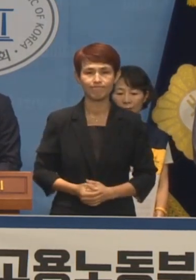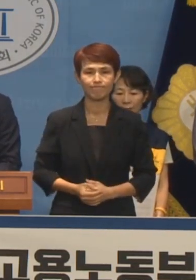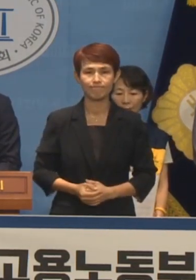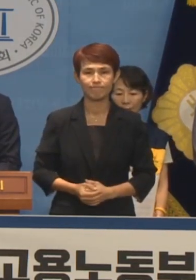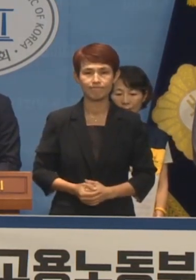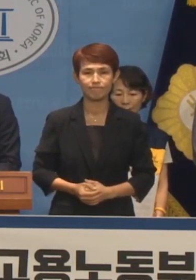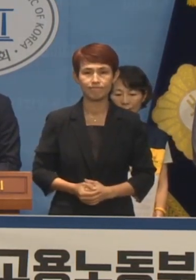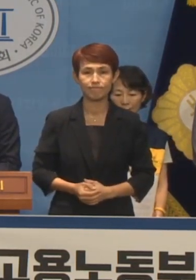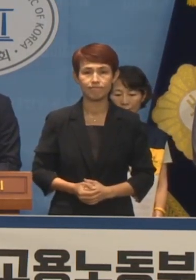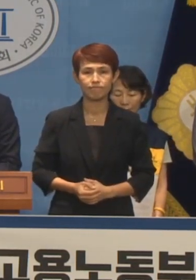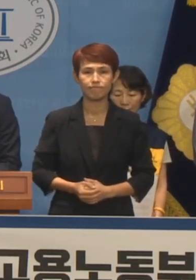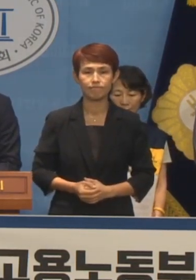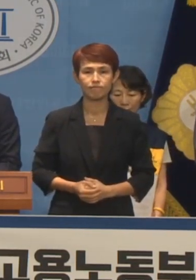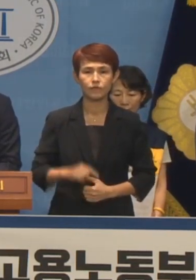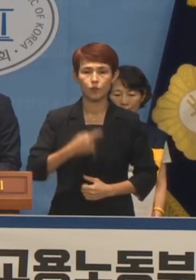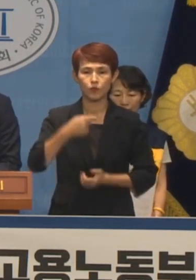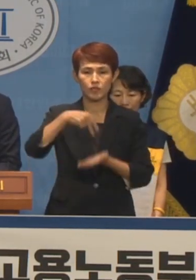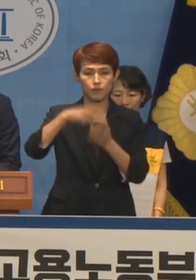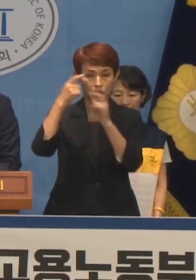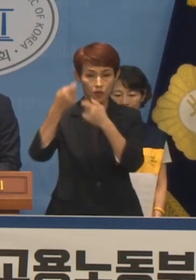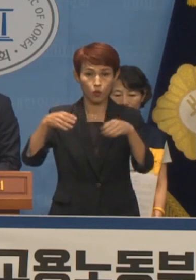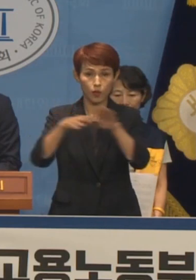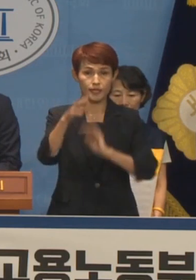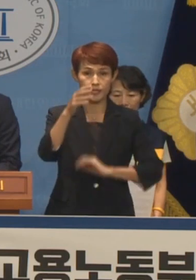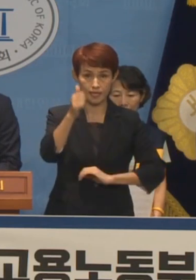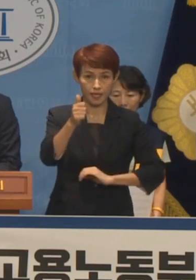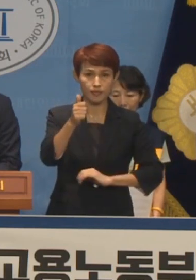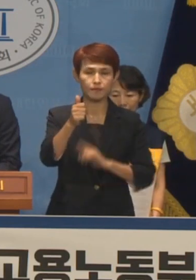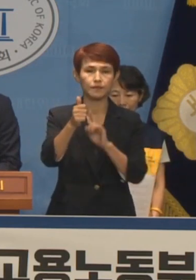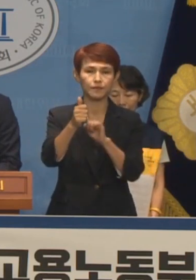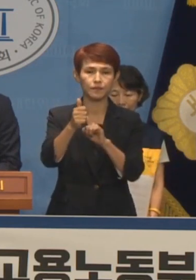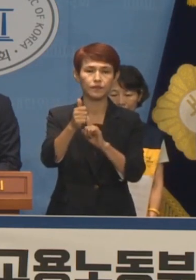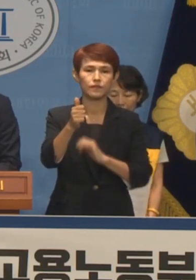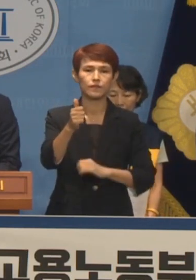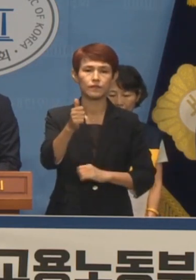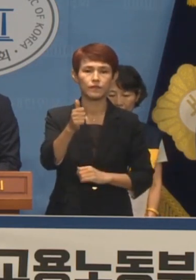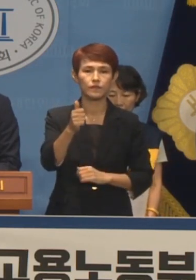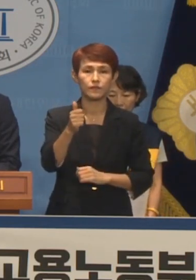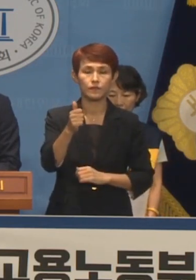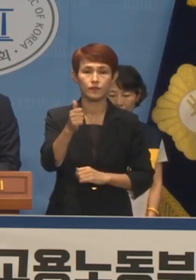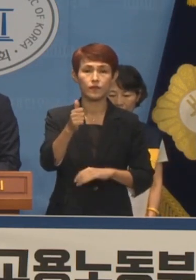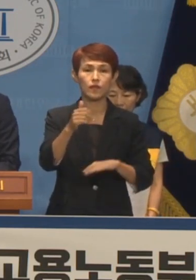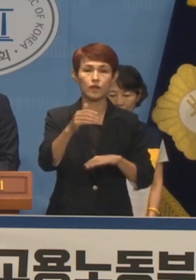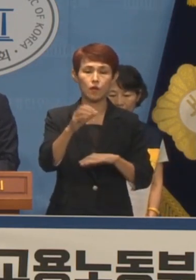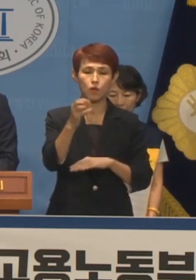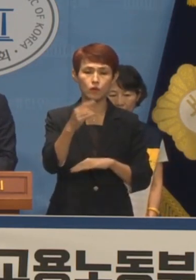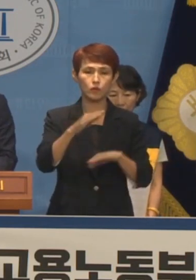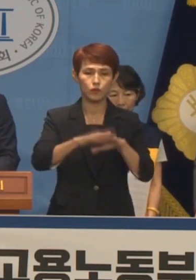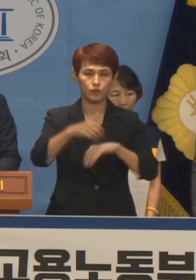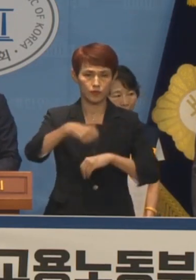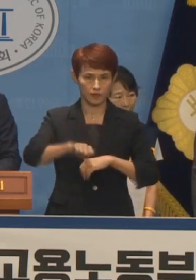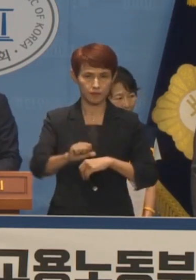이준식 전 독립기념관장이자 독립유공자 지청천님의 외손자분 오셨습니다.